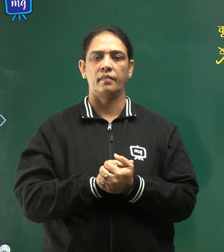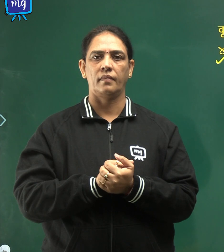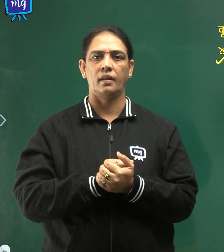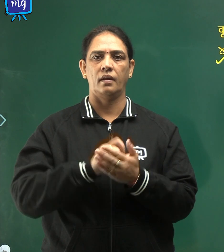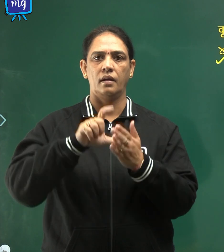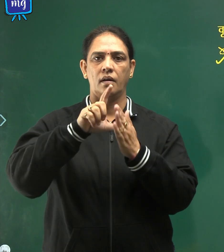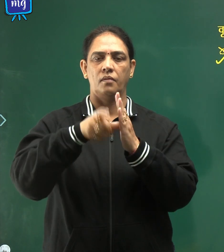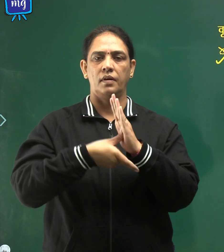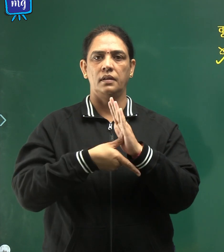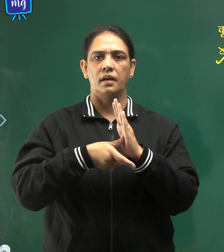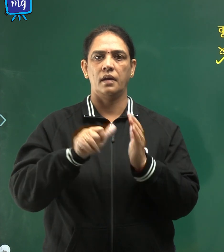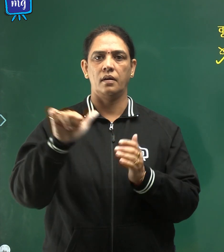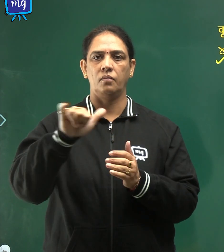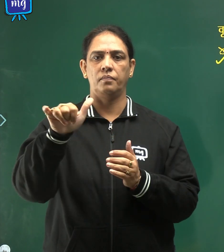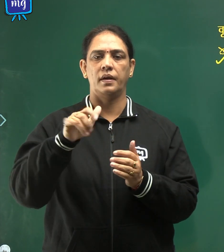वृत्तीय रूप में